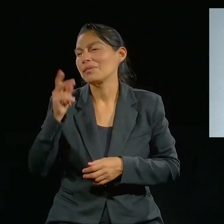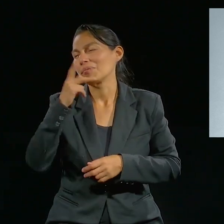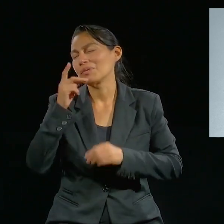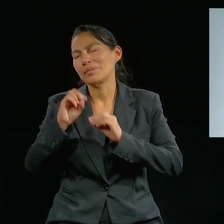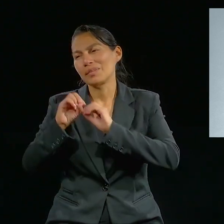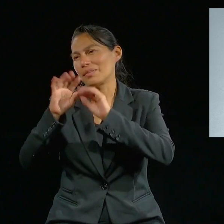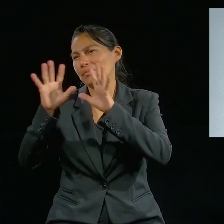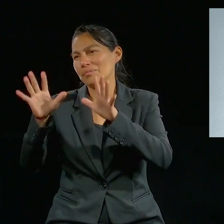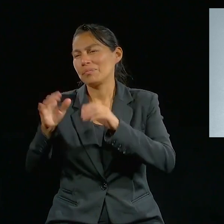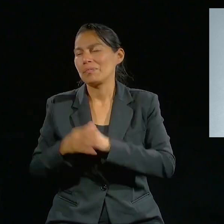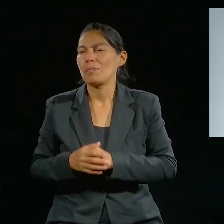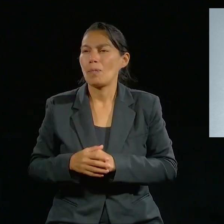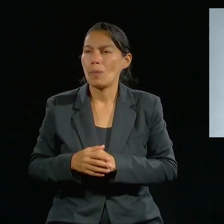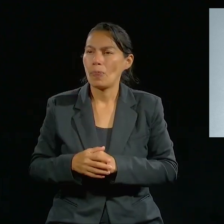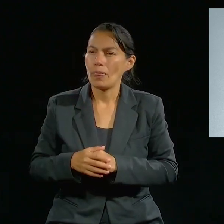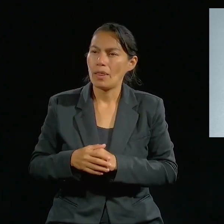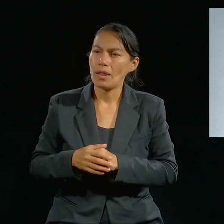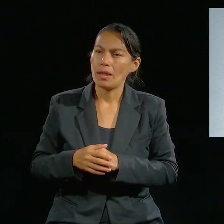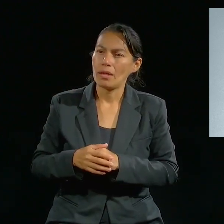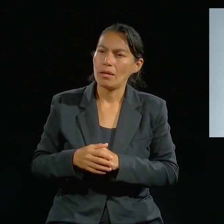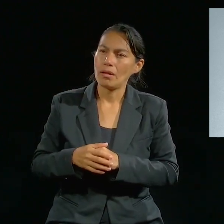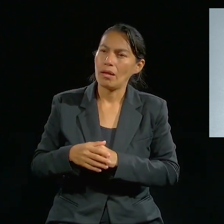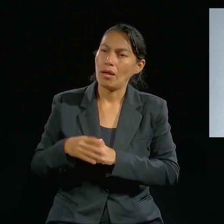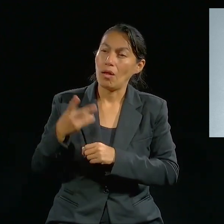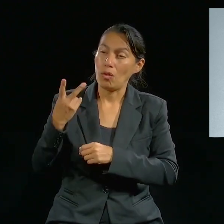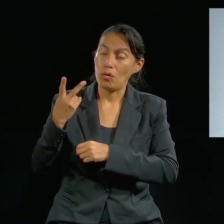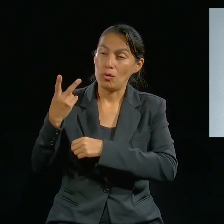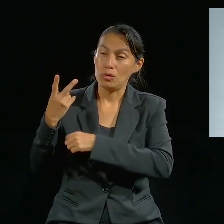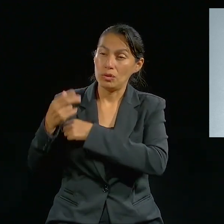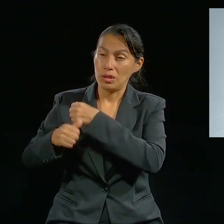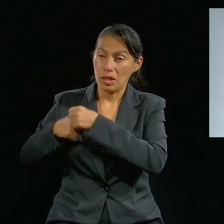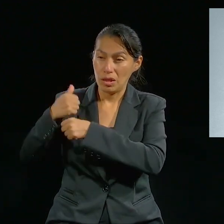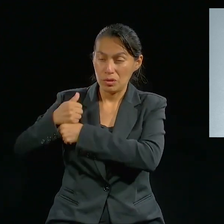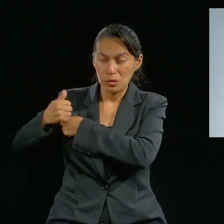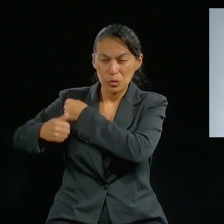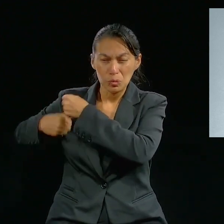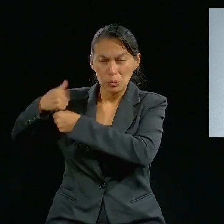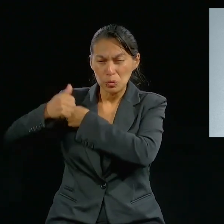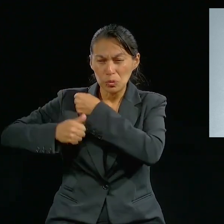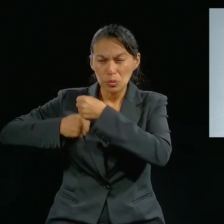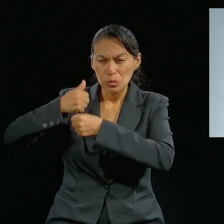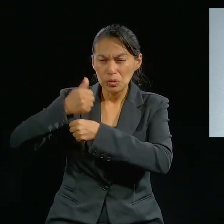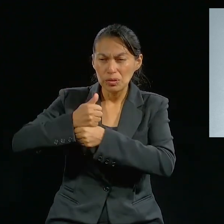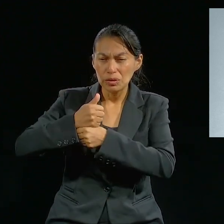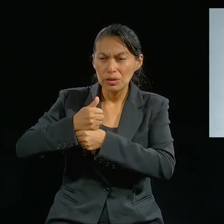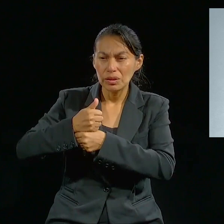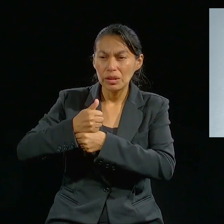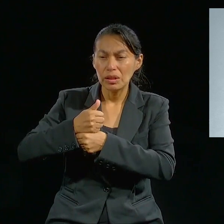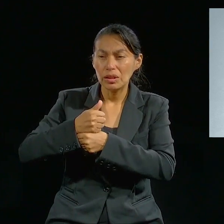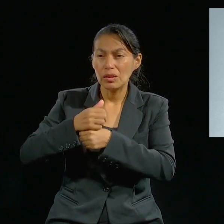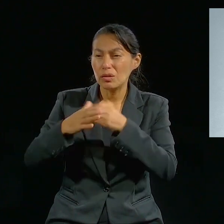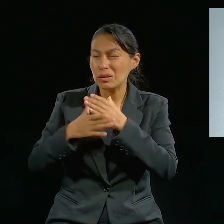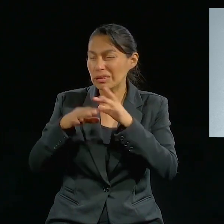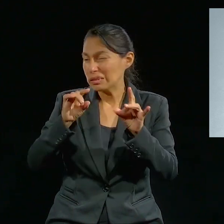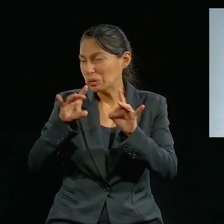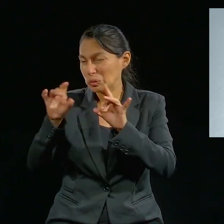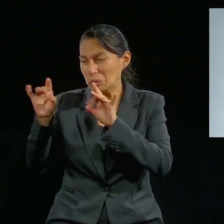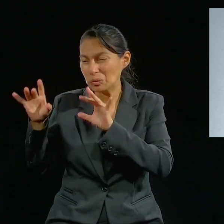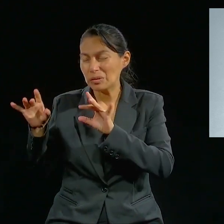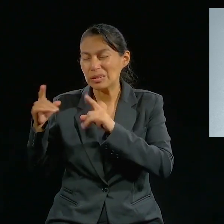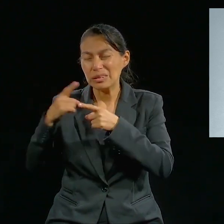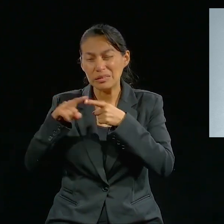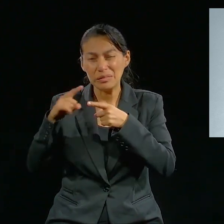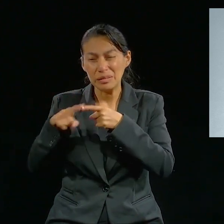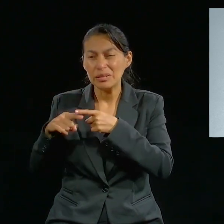Claro, Pastor. Creo que en este tiempo y en los últimos dos años, por situaciones en las que pasé,